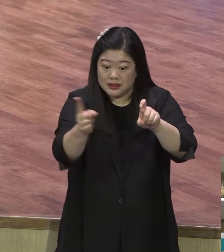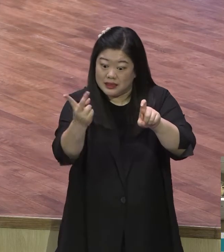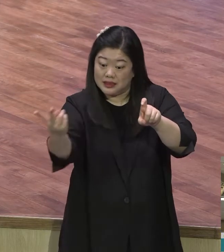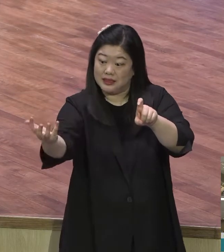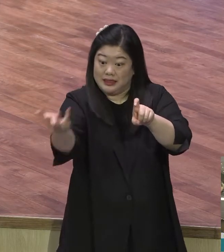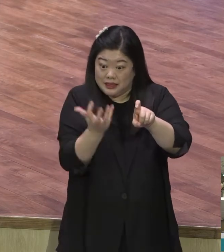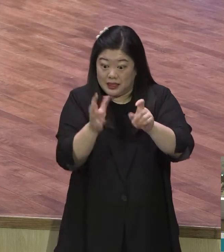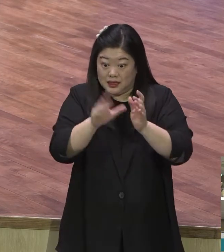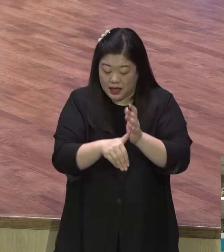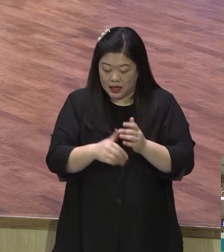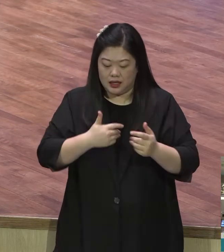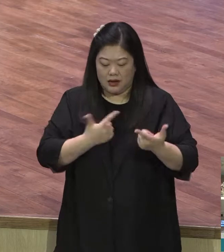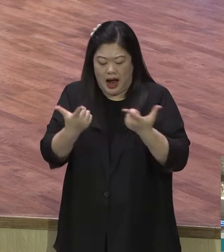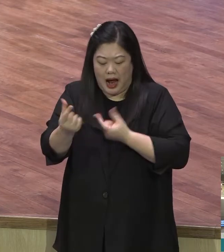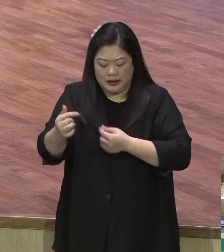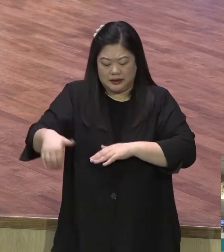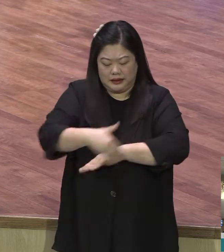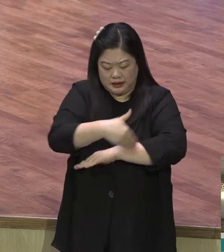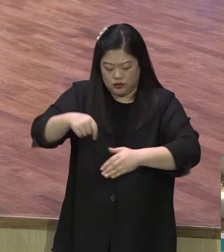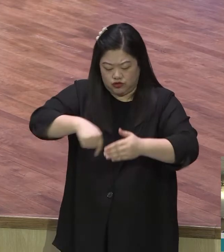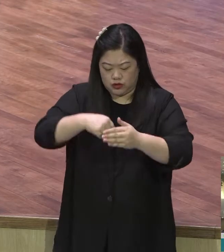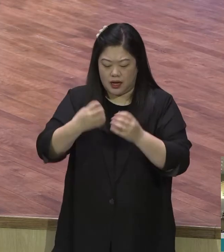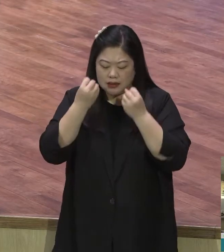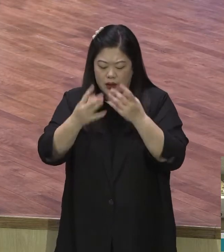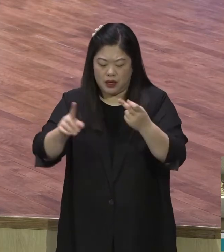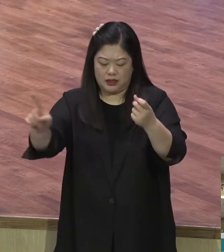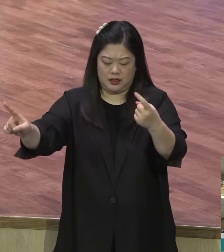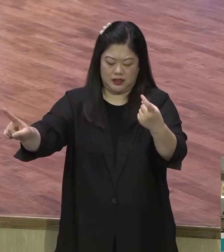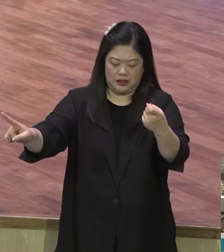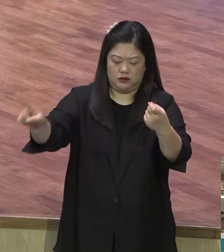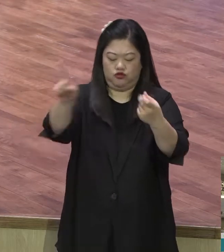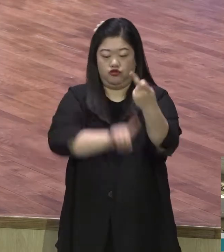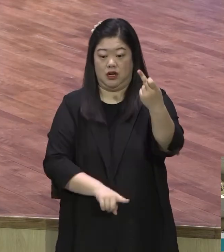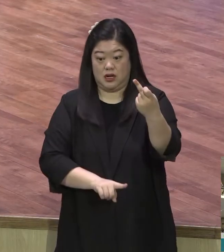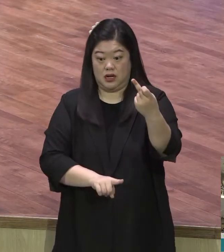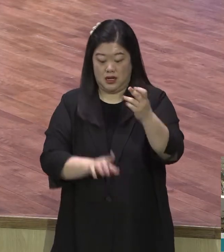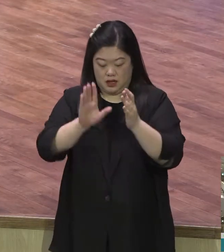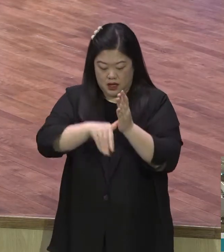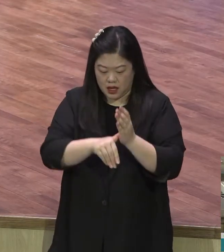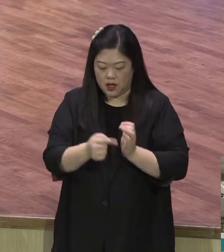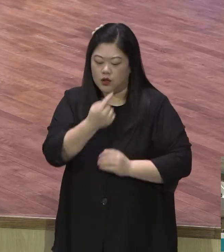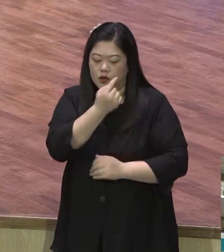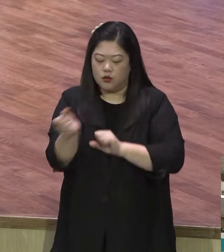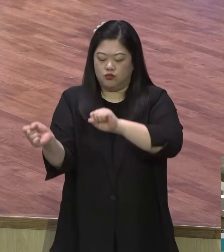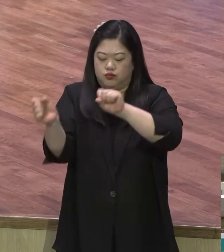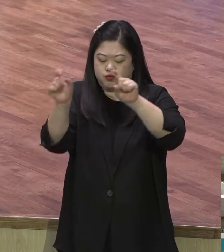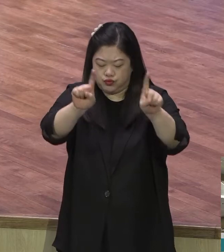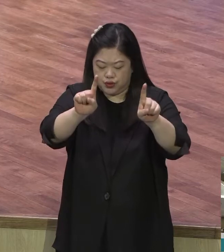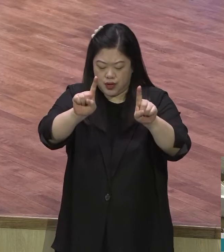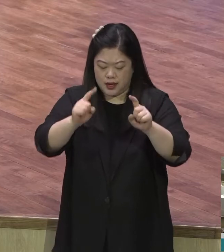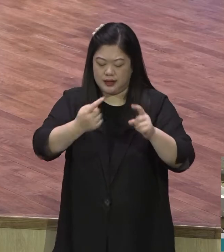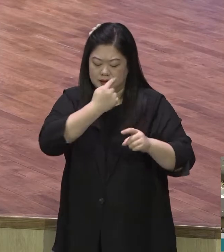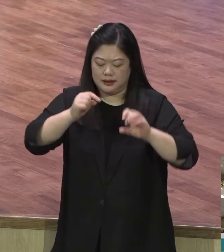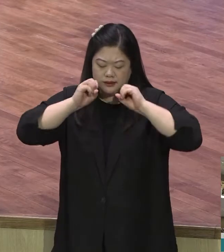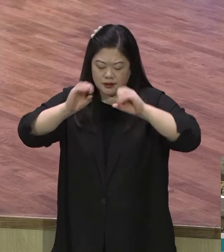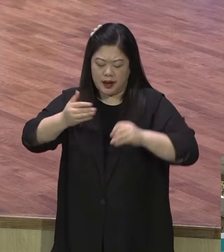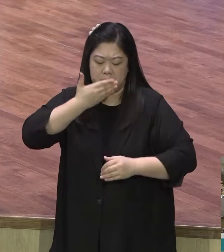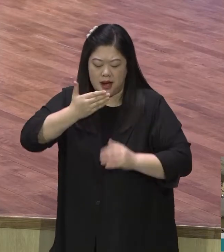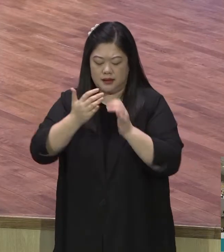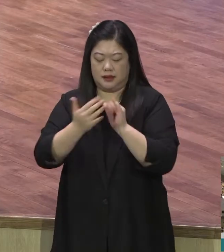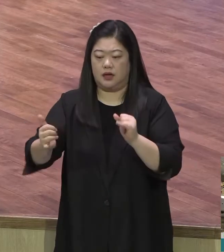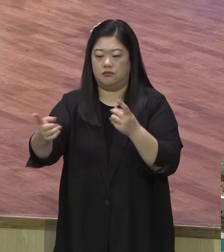다니던 사람 중에 하나를 세워 우리와 더불어 예수께서 부활하심을 정언할 사람이 되어야 하리라